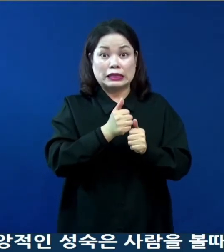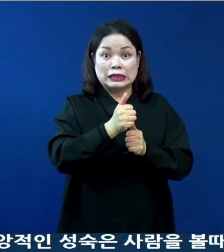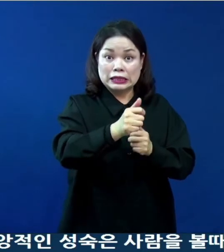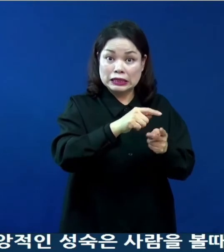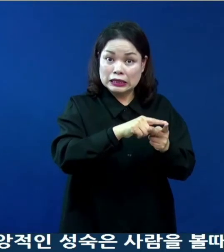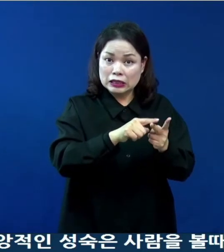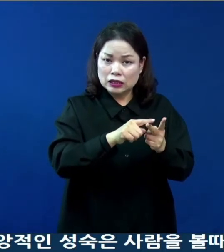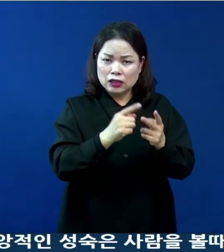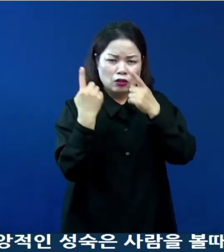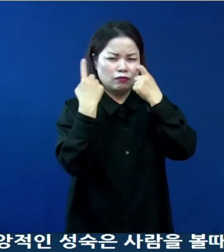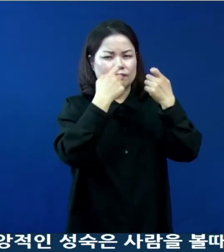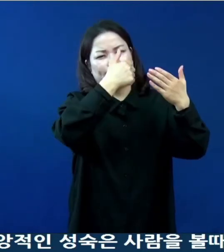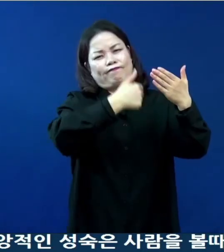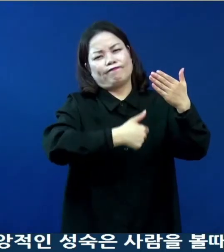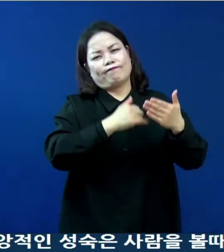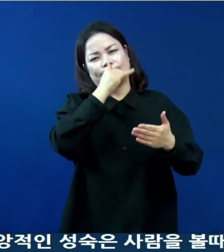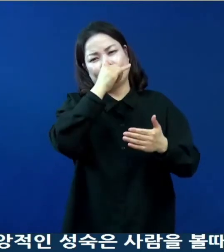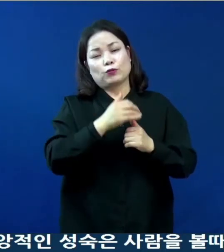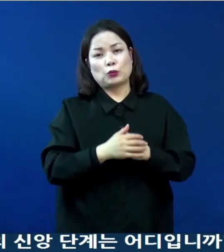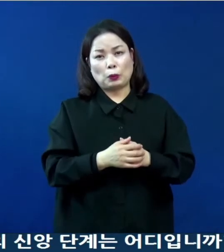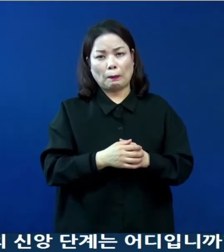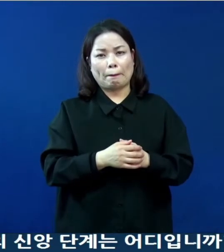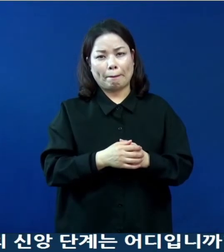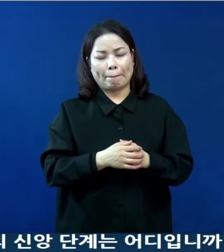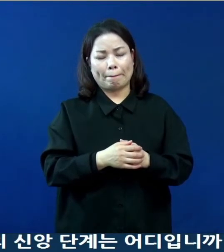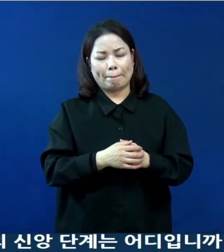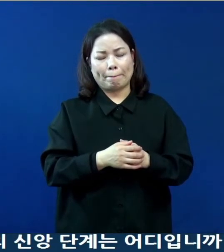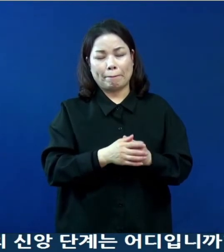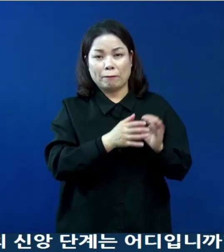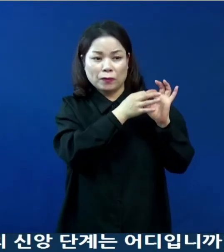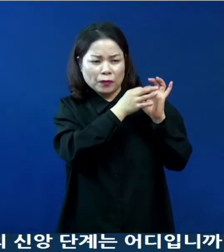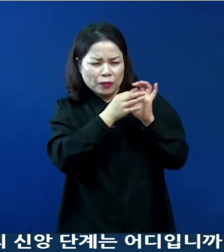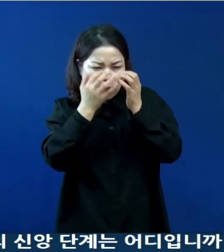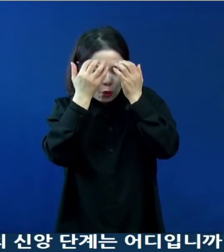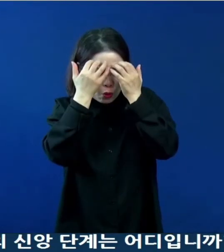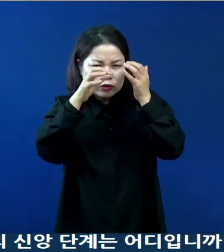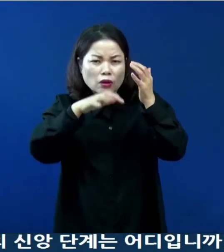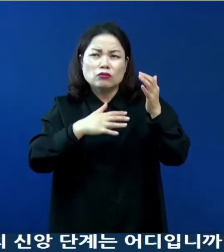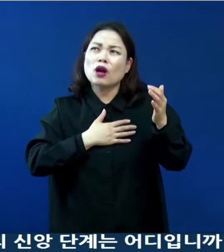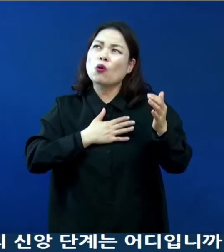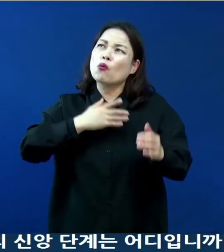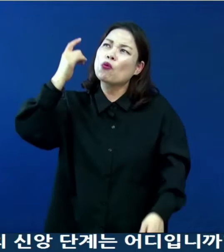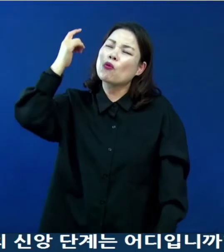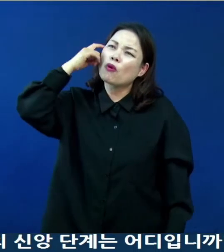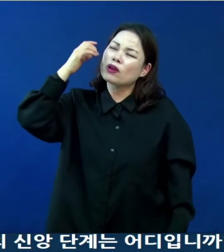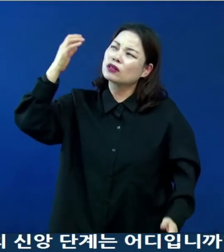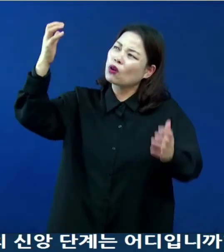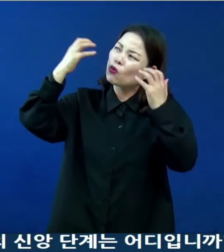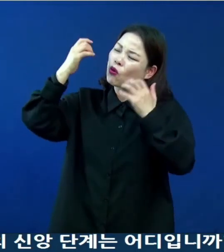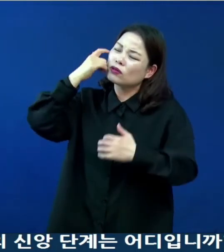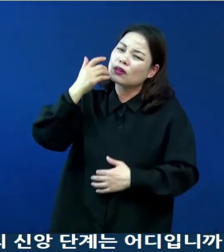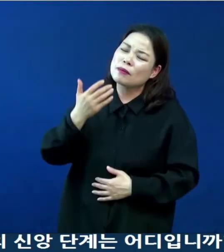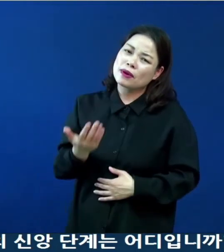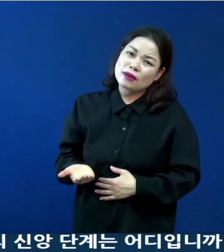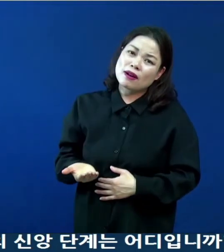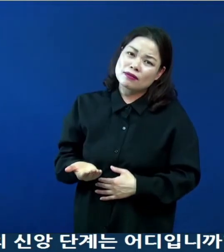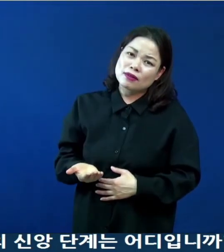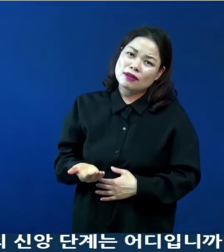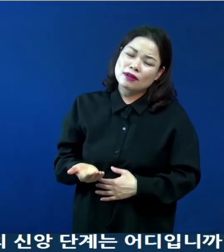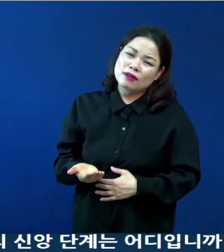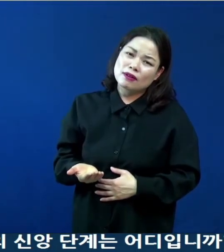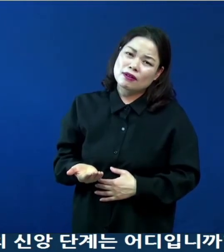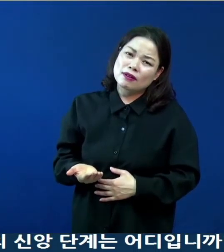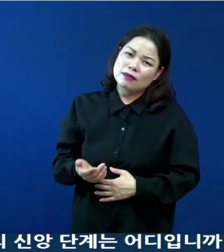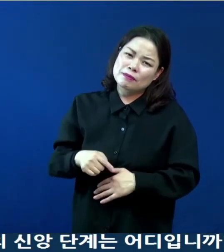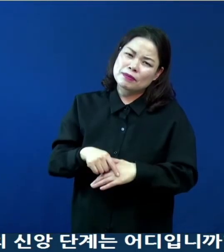이기시거나 넘어지는 분도 계시고, 또 지속되는 고난 앞에 내가 왜 지금 이러한 고난을 받아야 하나라는